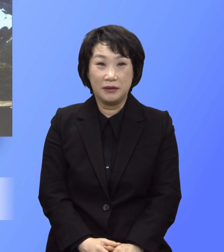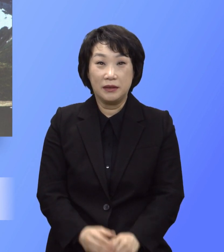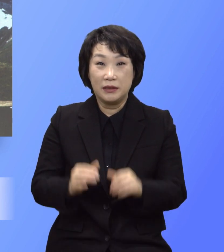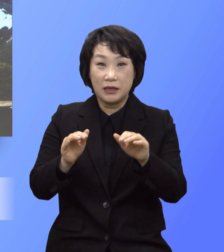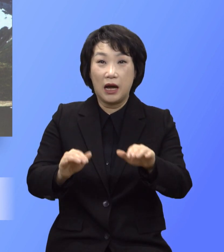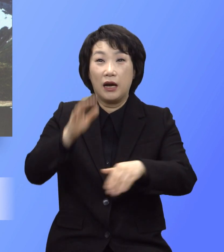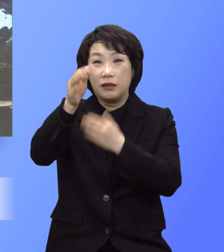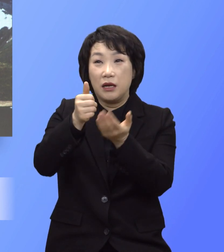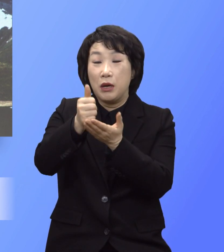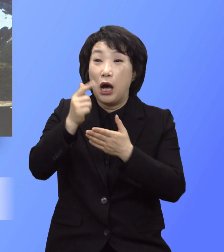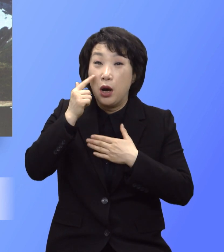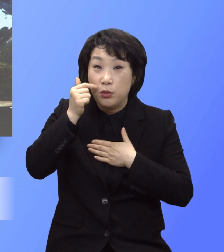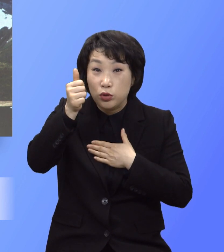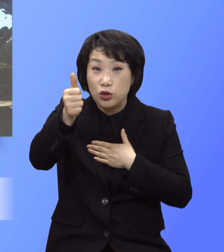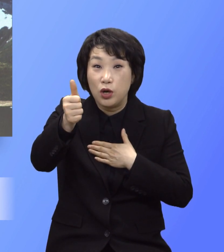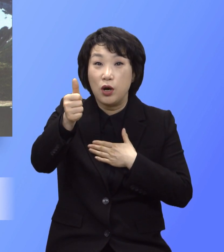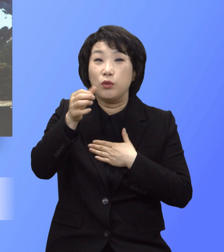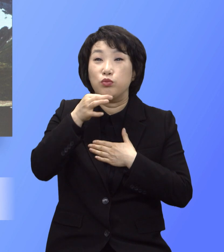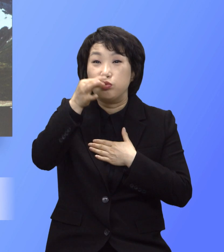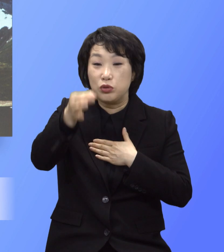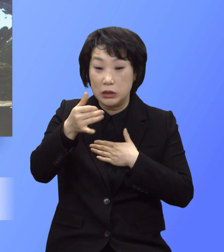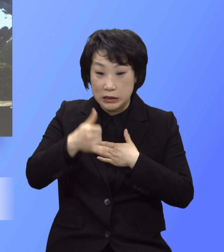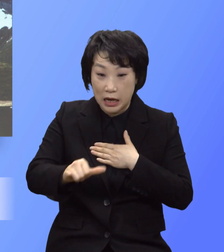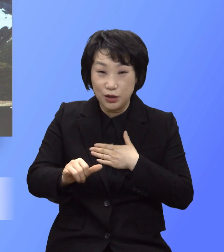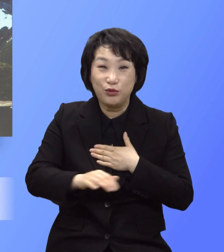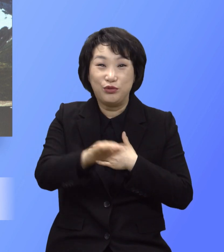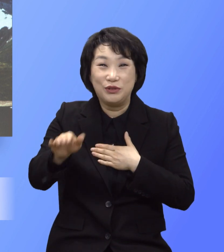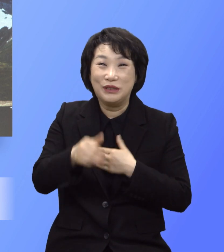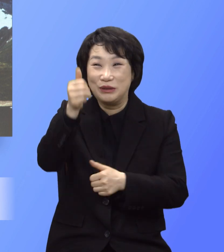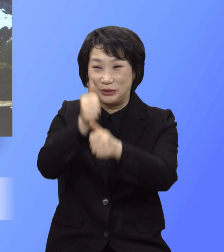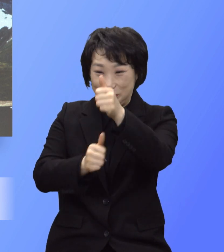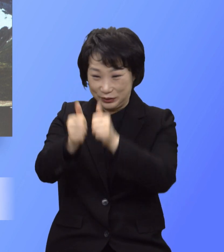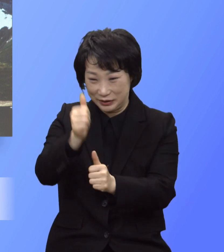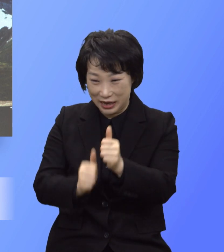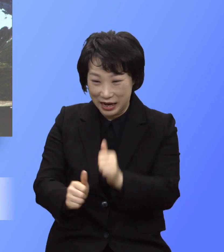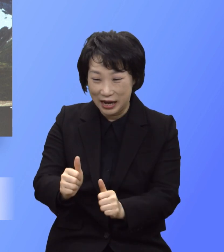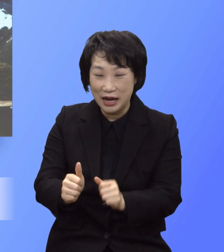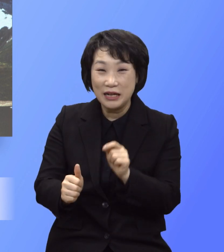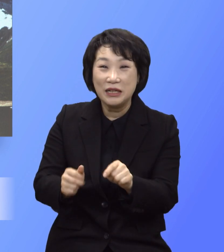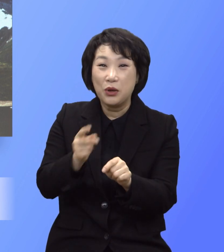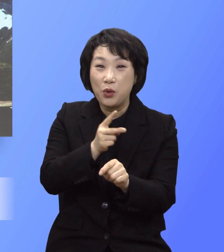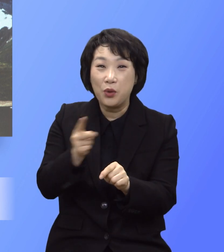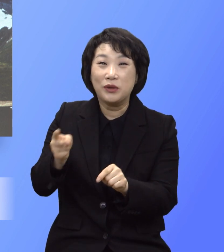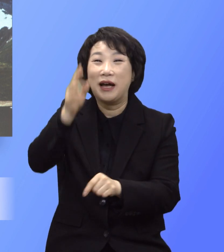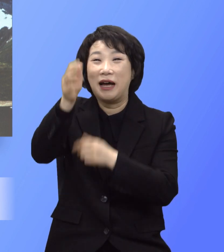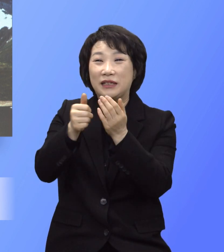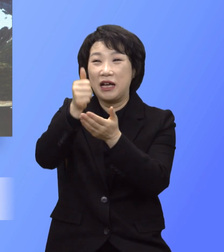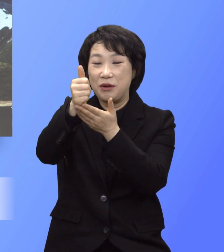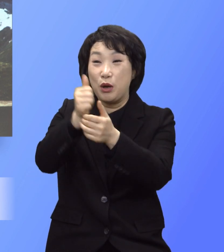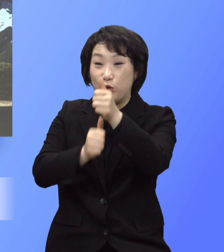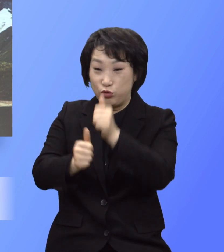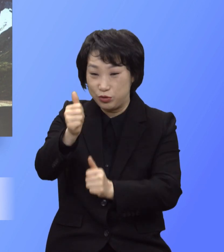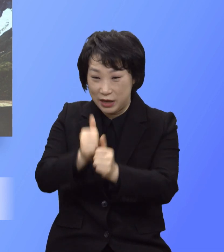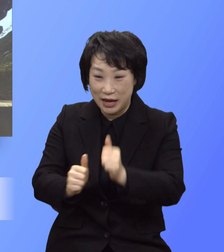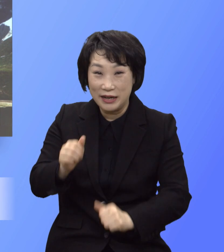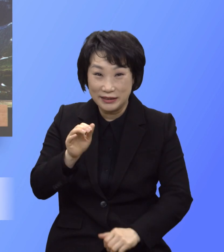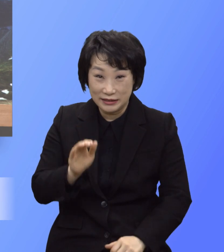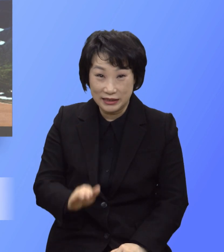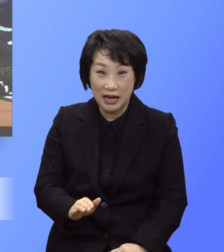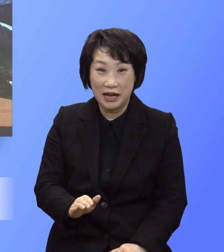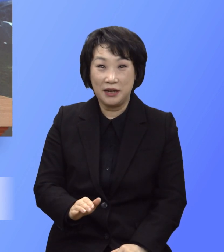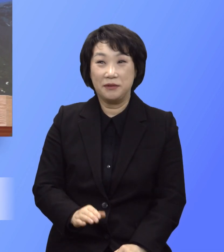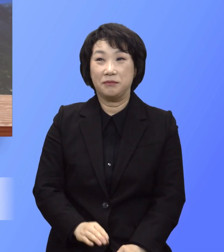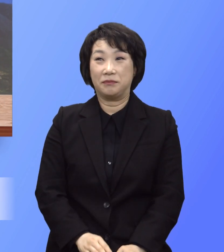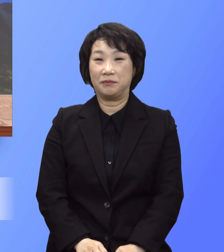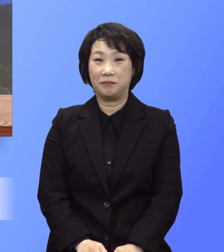하나님을 아버지라 부르는 자녀이면 후사요. 곧 하나님의 후사요.